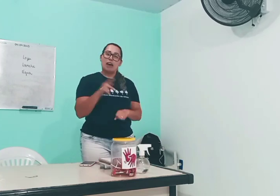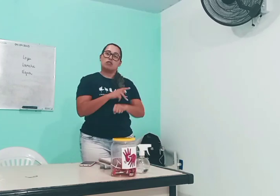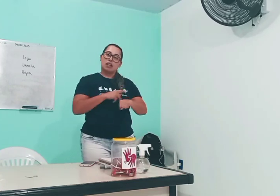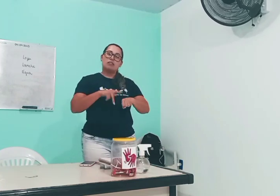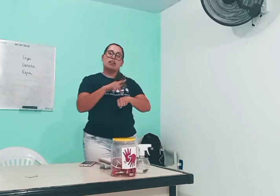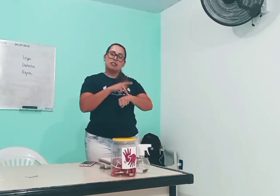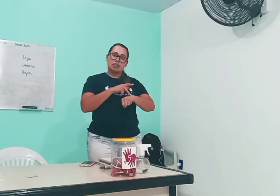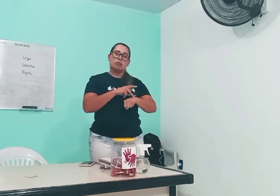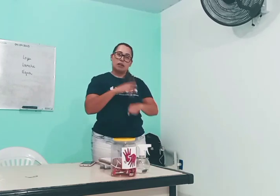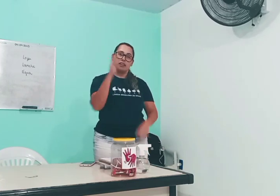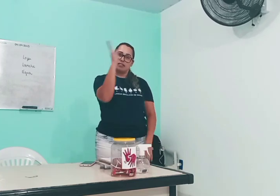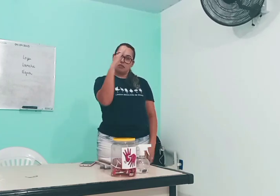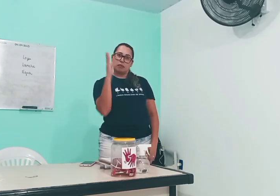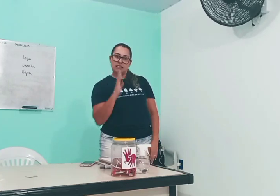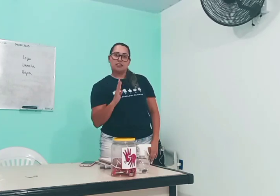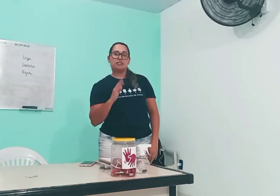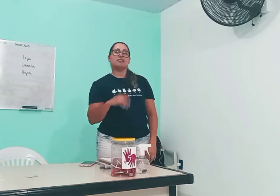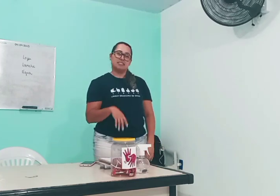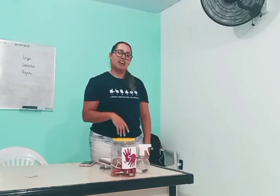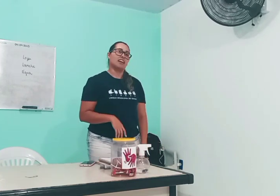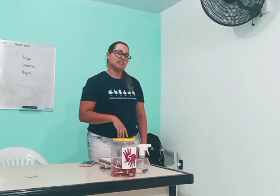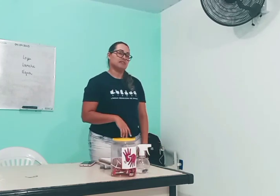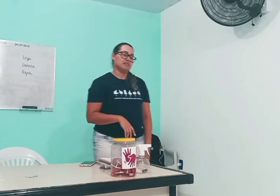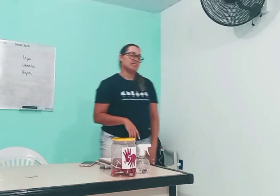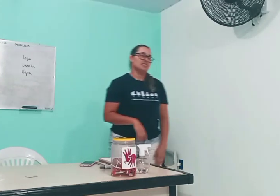você avisa, né? Aí precisa fazer.